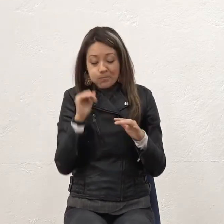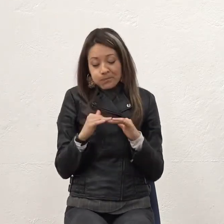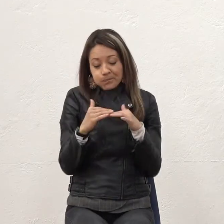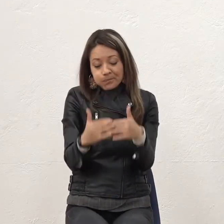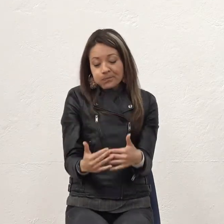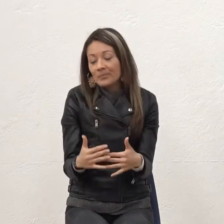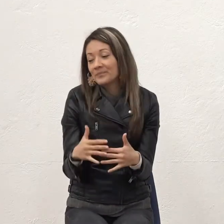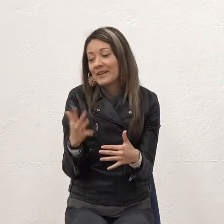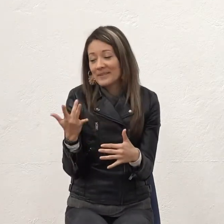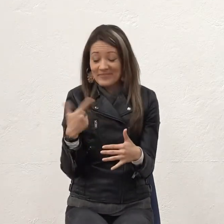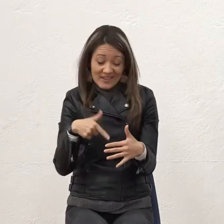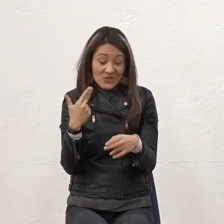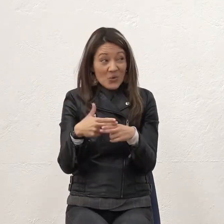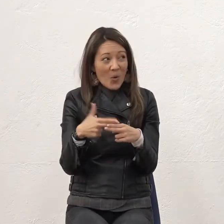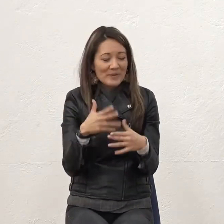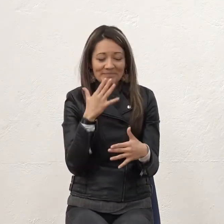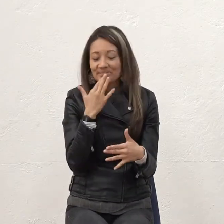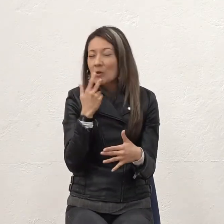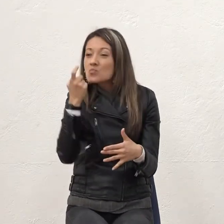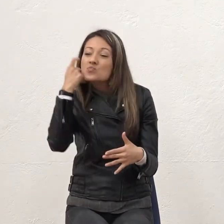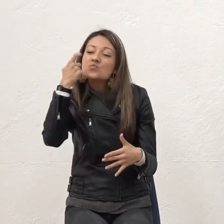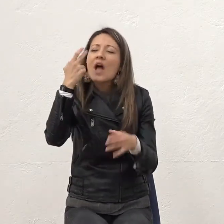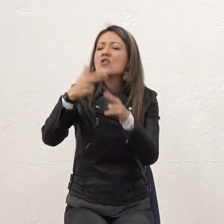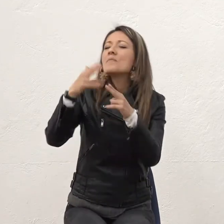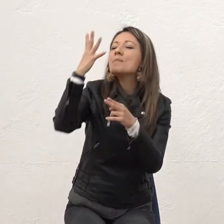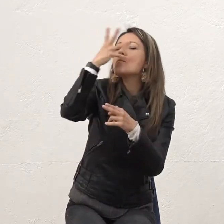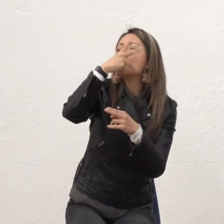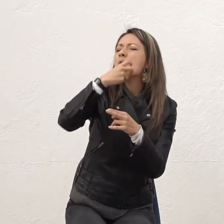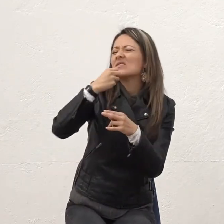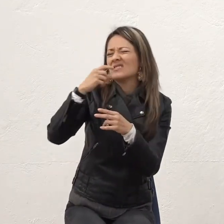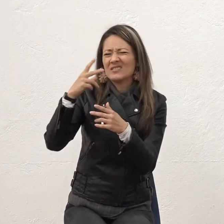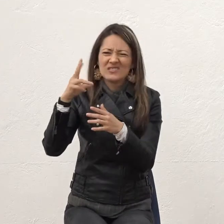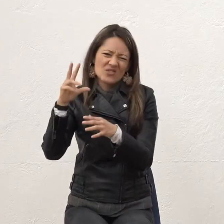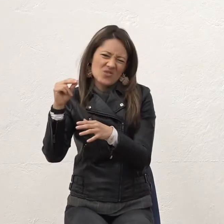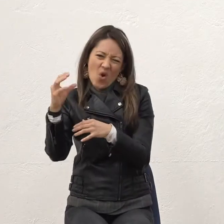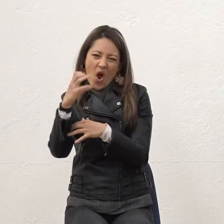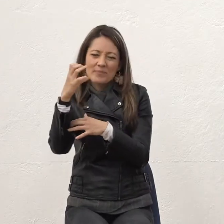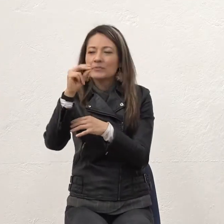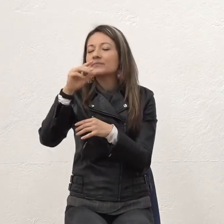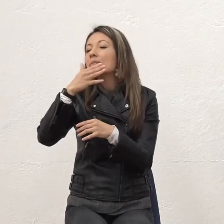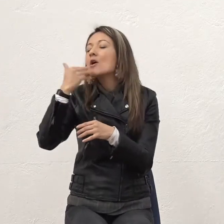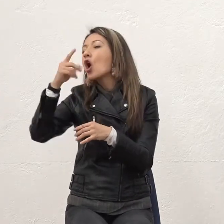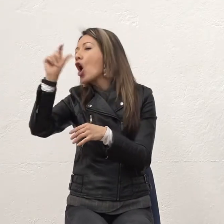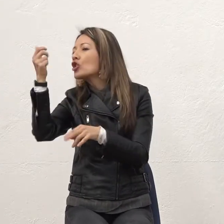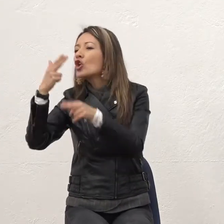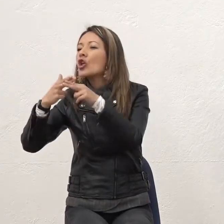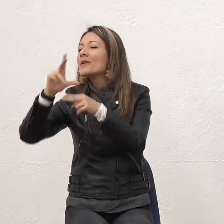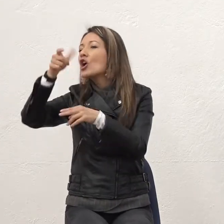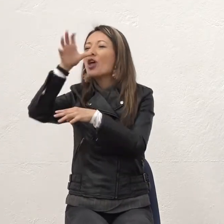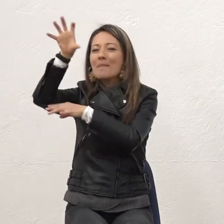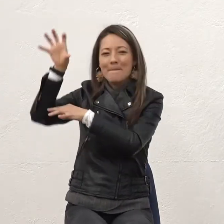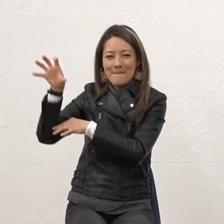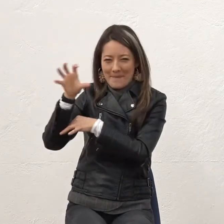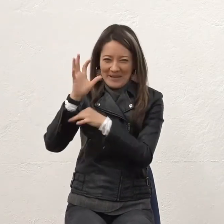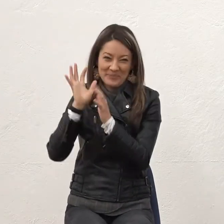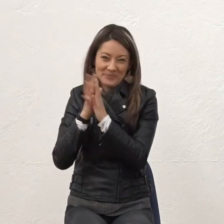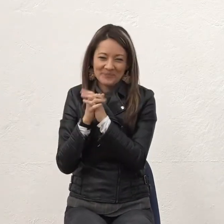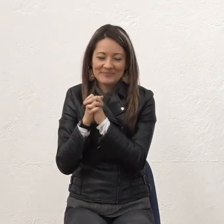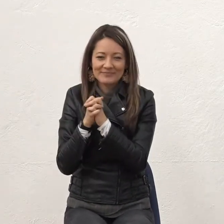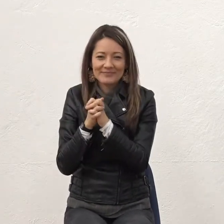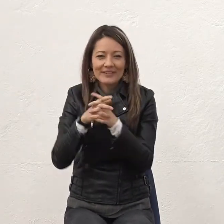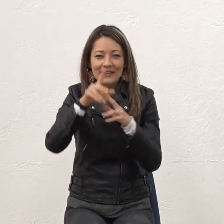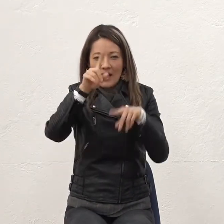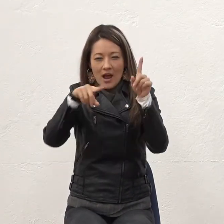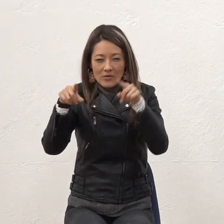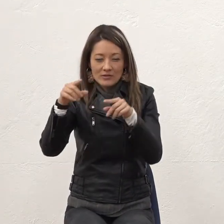o algo siempre han pensado, ay, qué nombre tan bonito. Ay, no, pero no busquemos un colombiano, busquemos otro nombre. Yo sé que en este momento